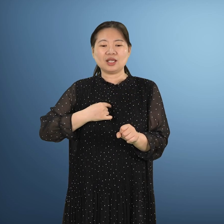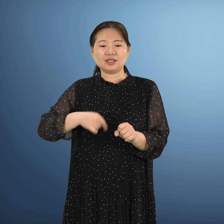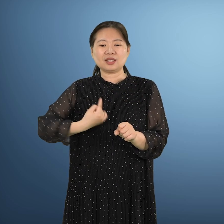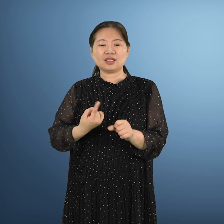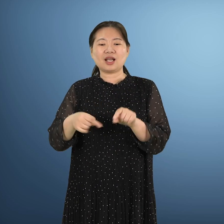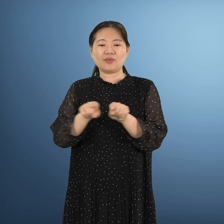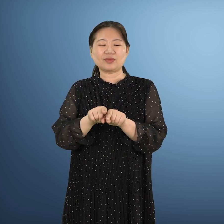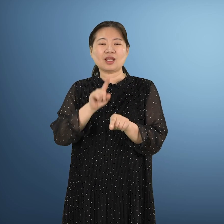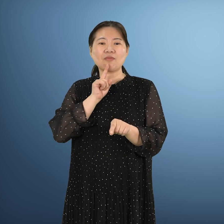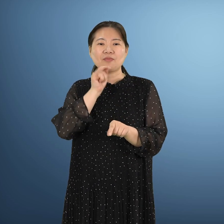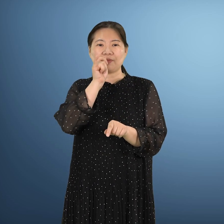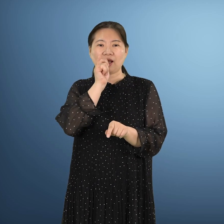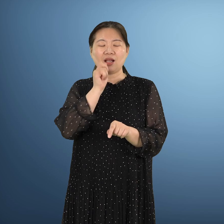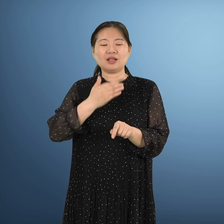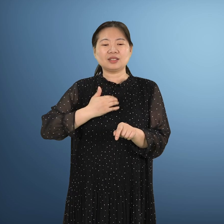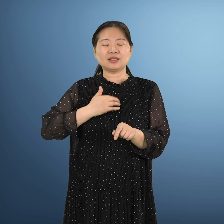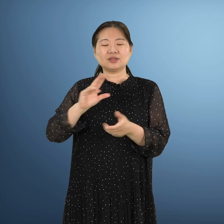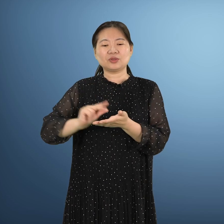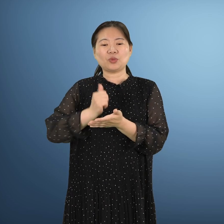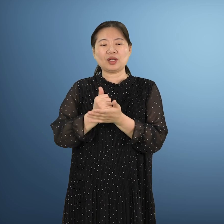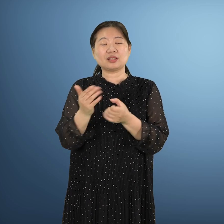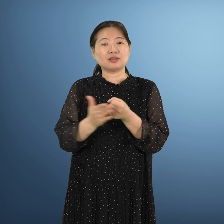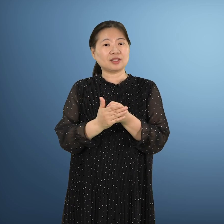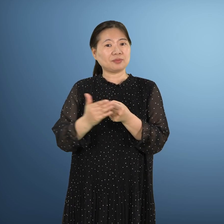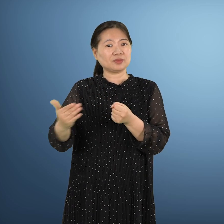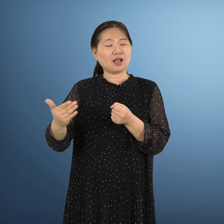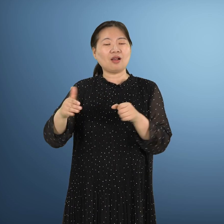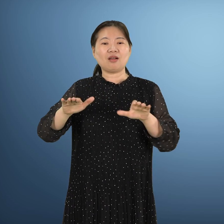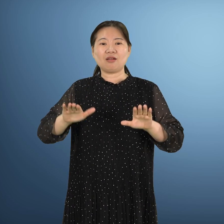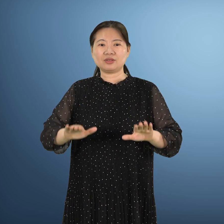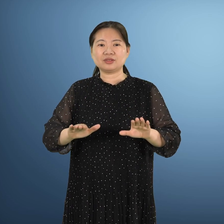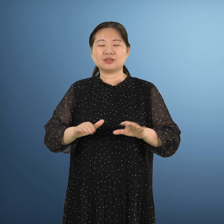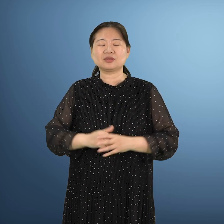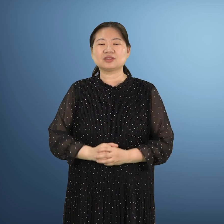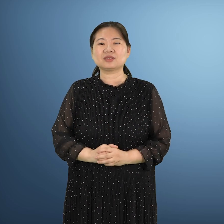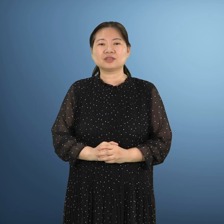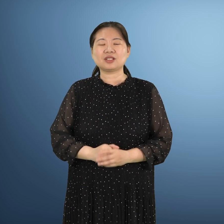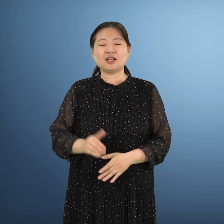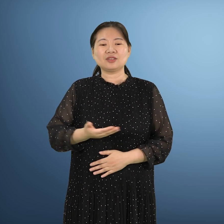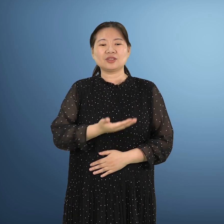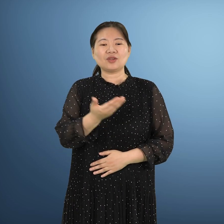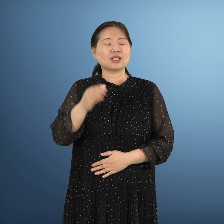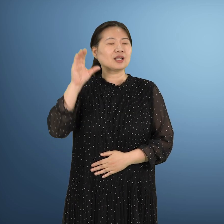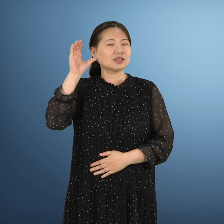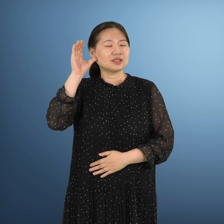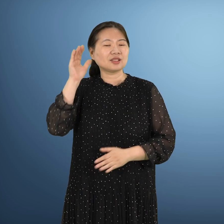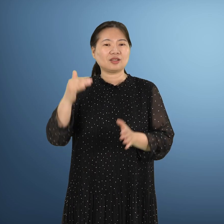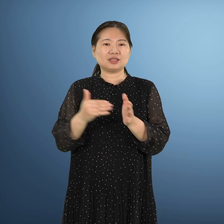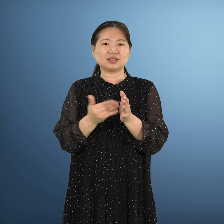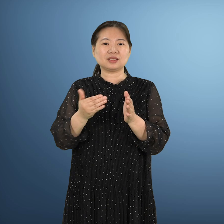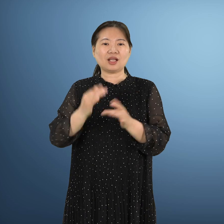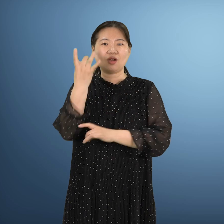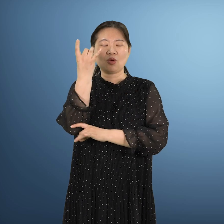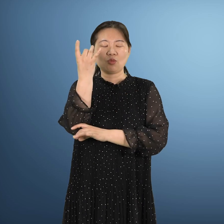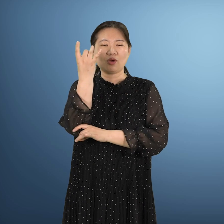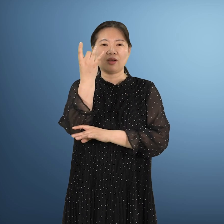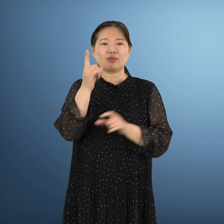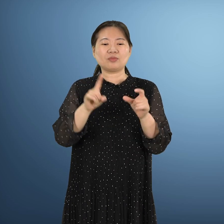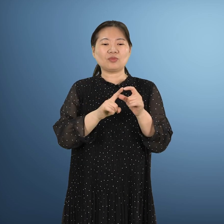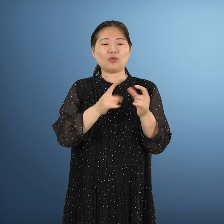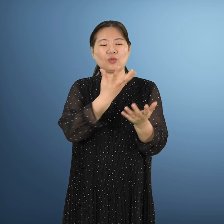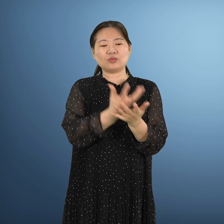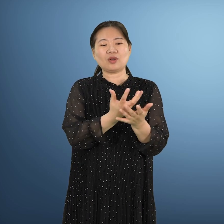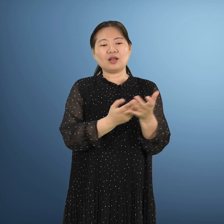같이 사랑하라. 나는 여호와이니라. 오늘 너희가 들었으나의 원본입니다.